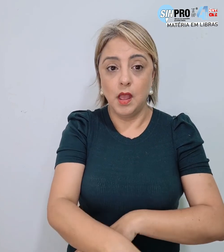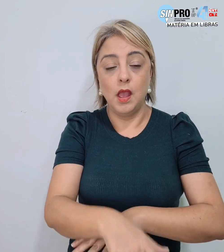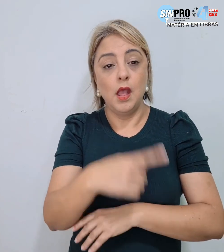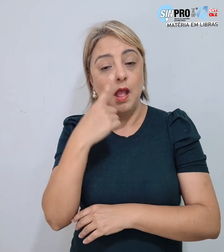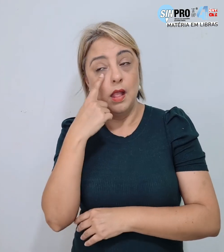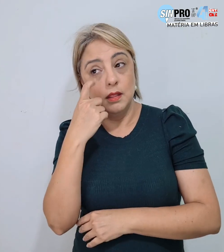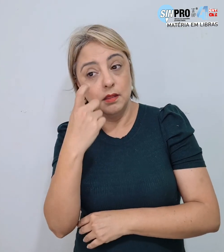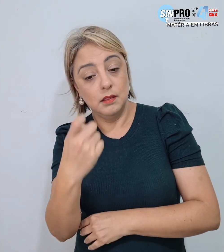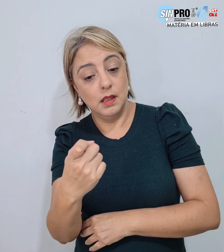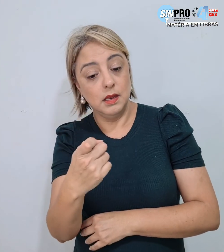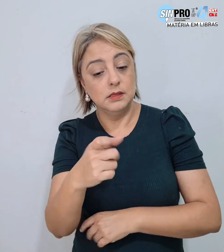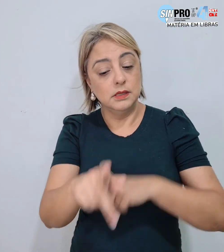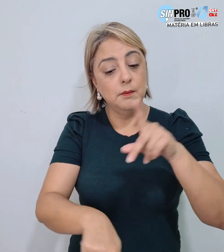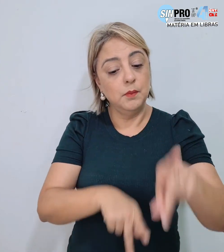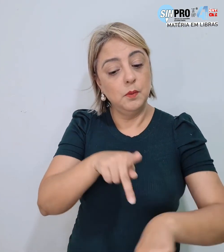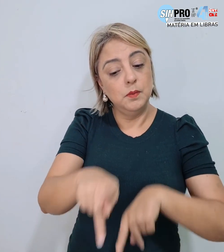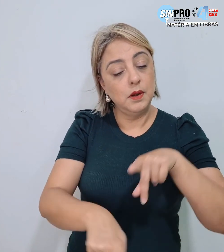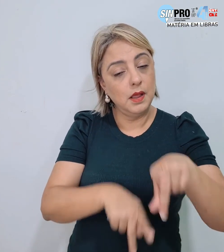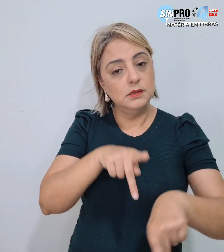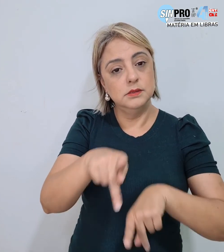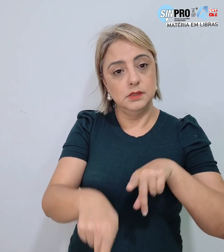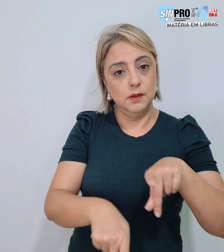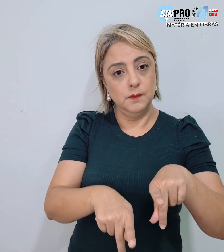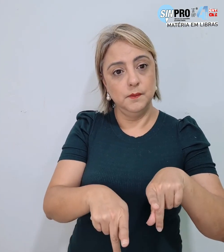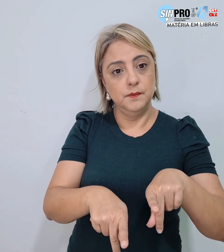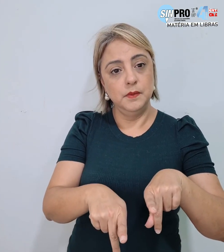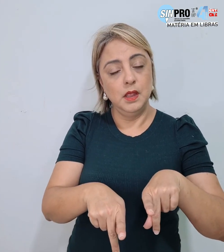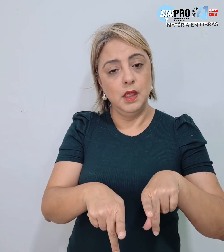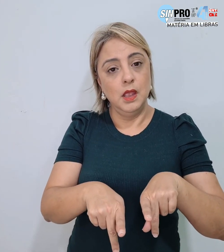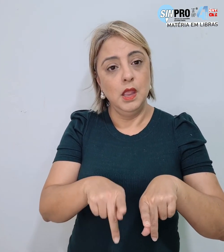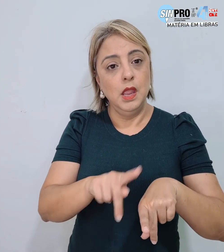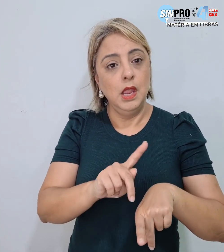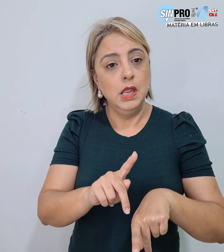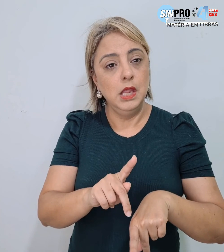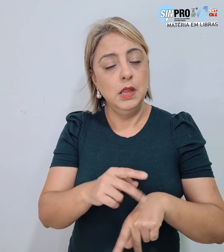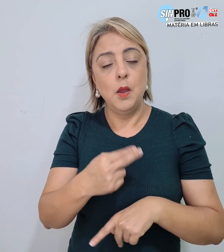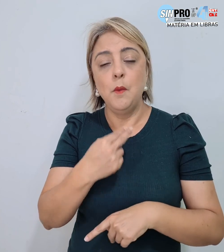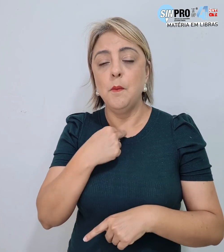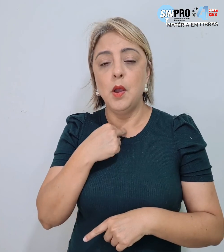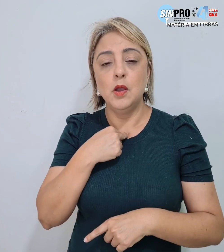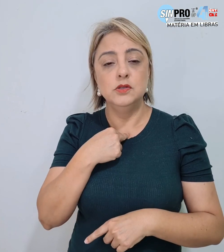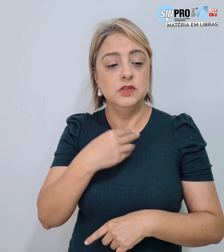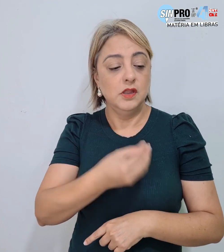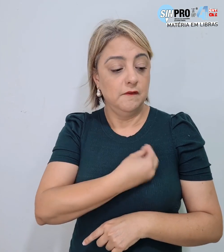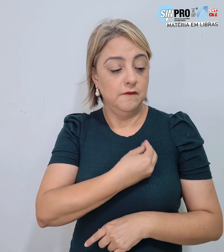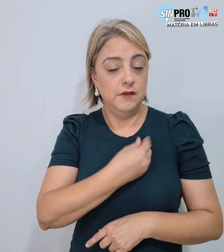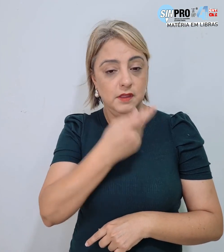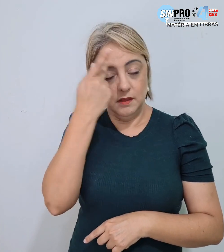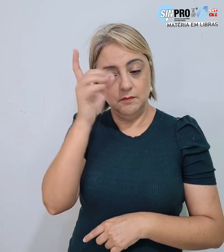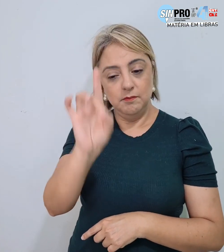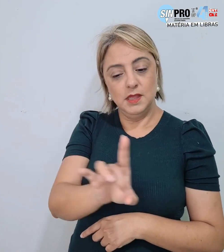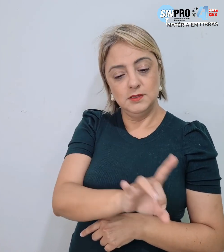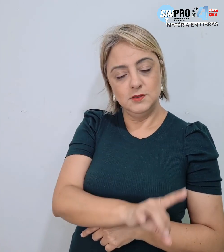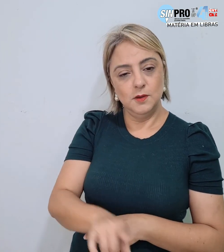aos interesses da população bom e sem colocar nenhuma vida em risco Olá